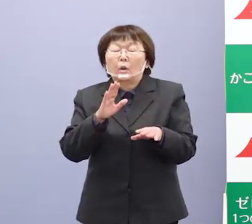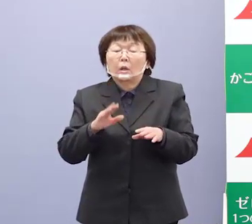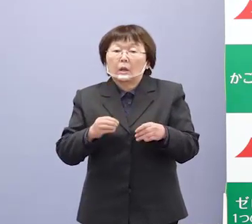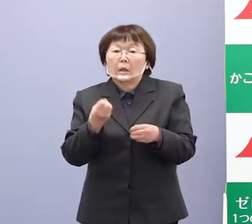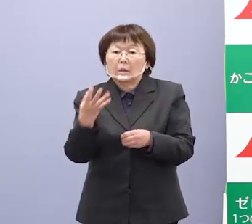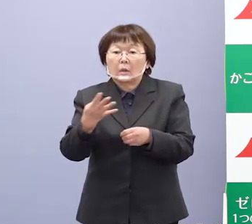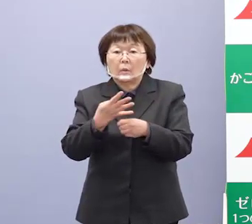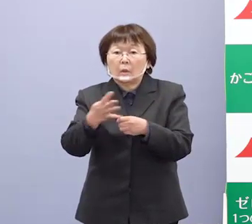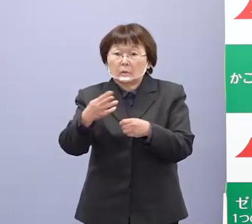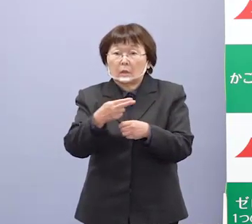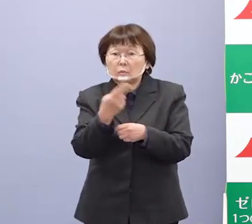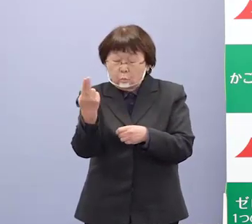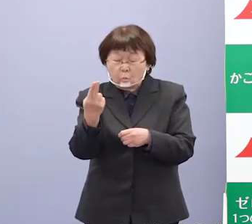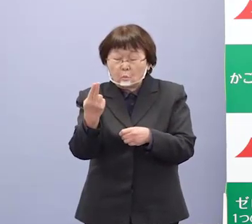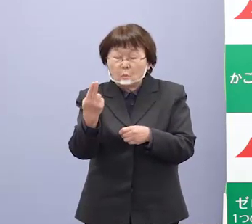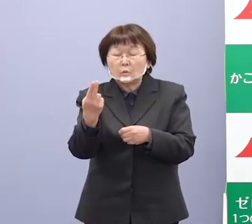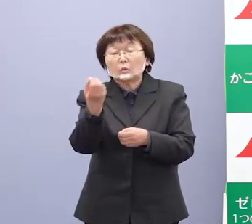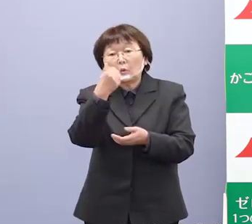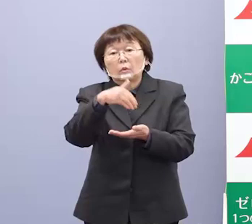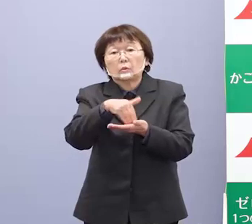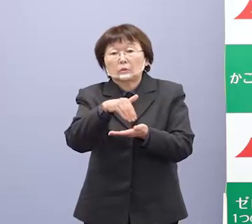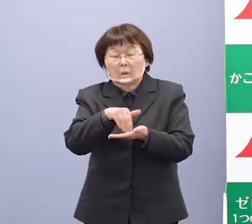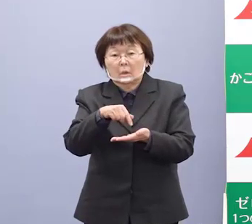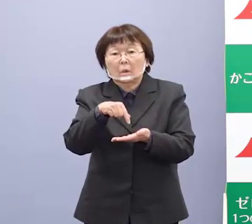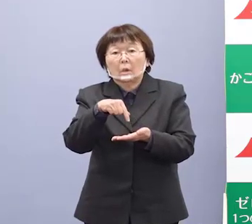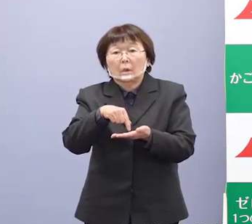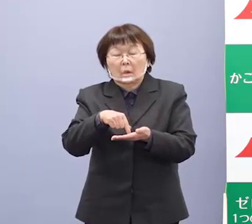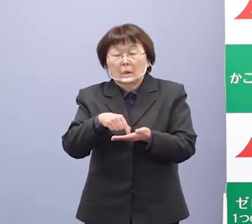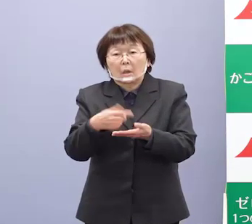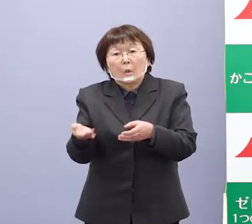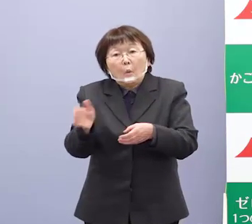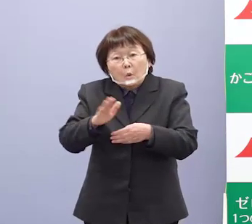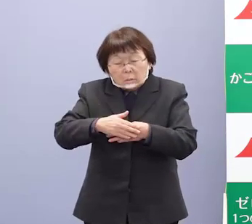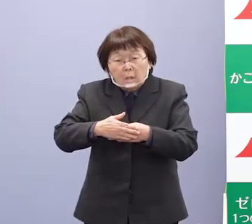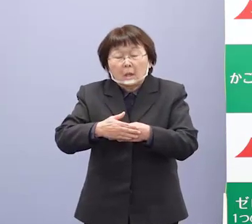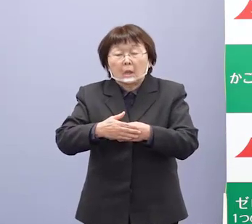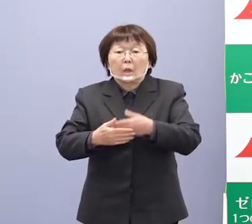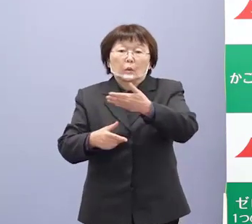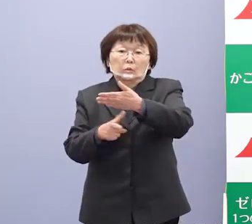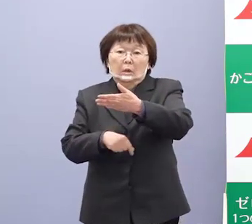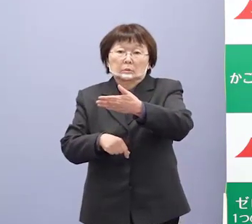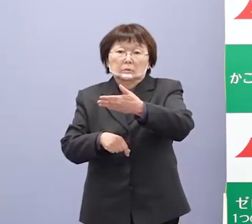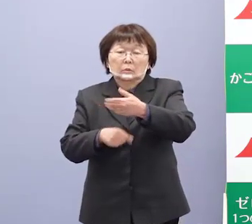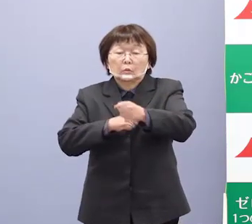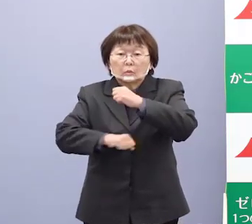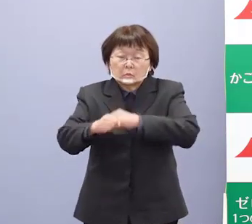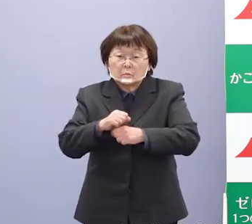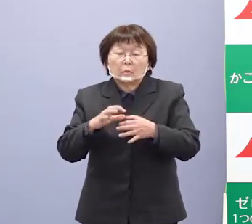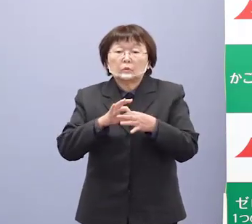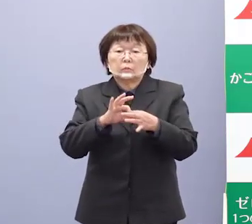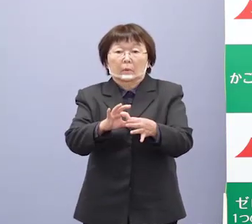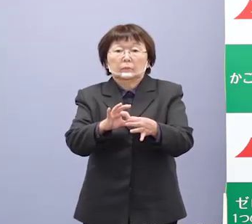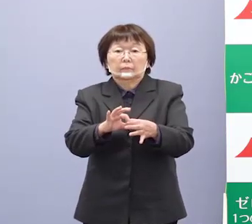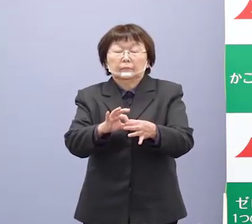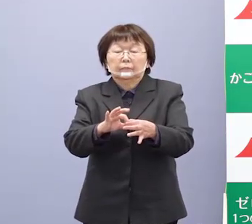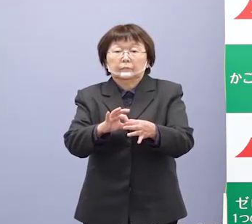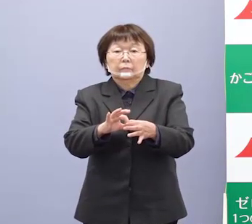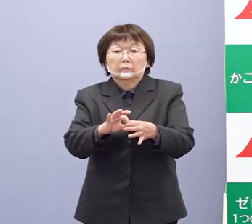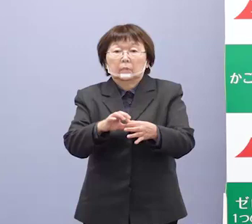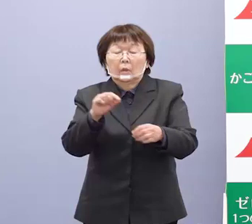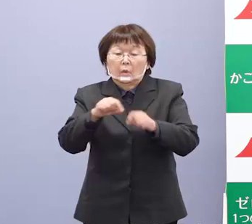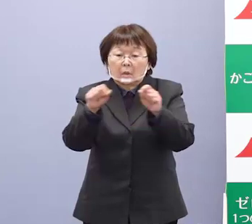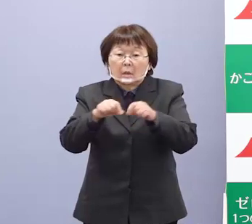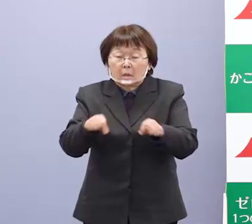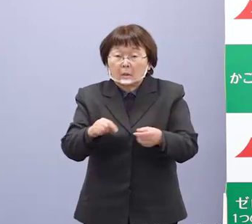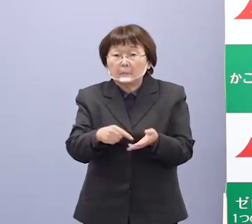4年度の当初予算、そして加えて9月補正、12月補正などの取り組みを進めているところでありまして、それらの結果が